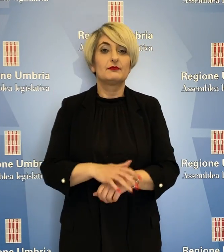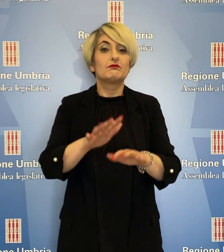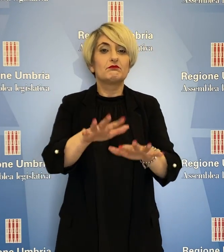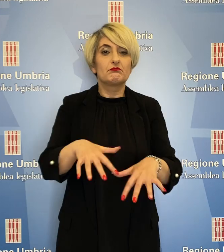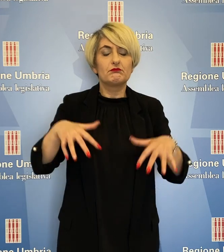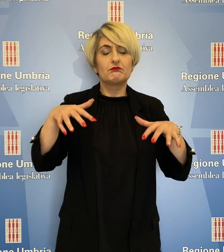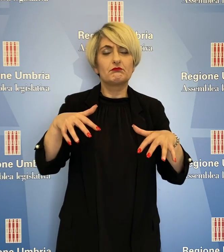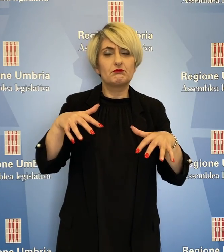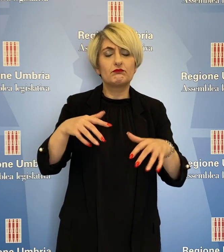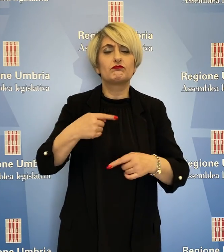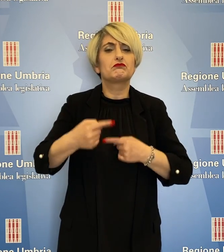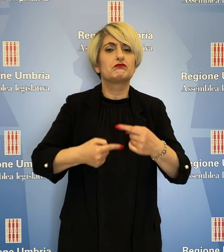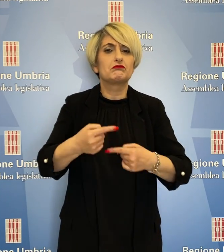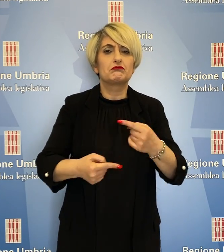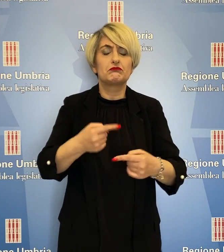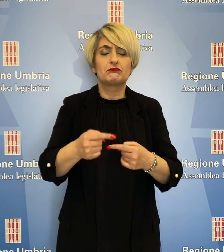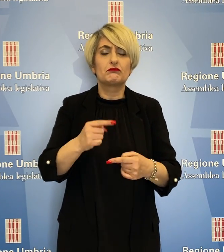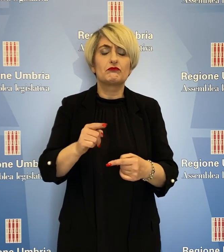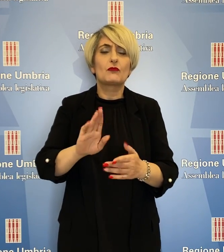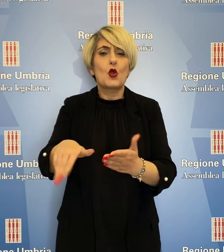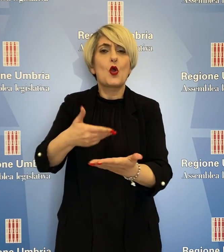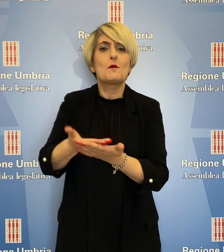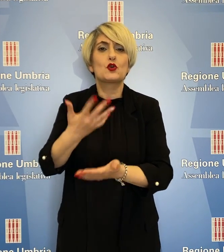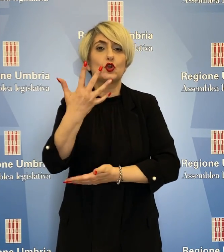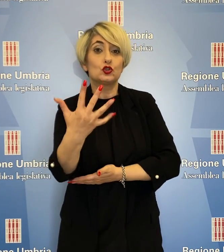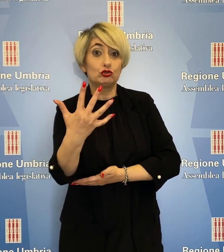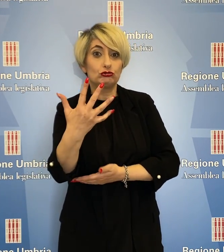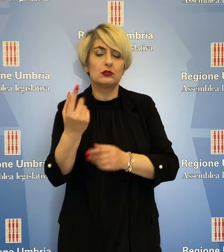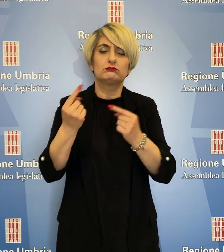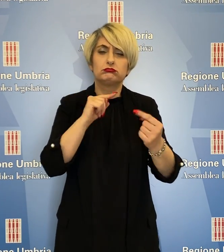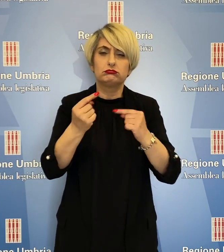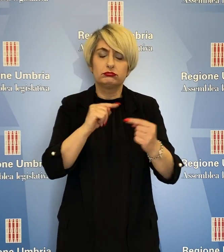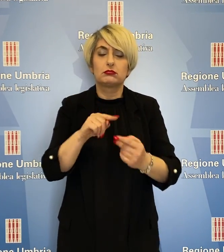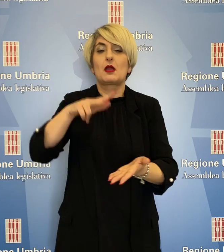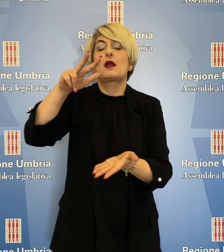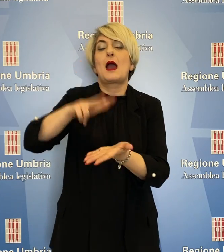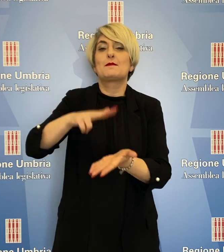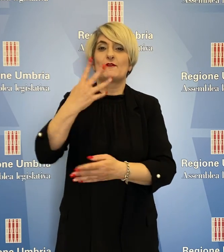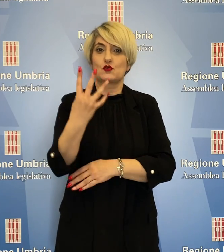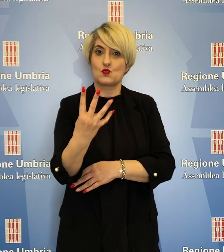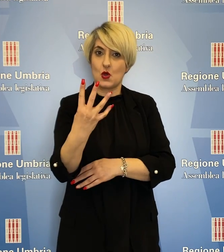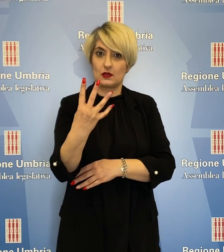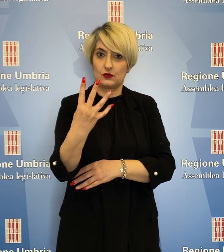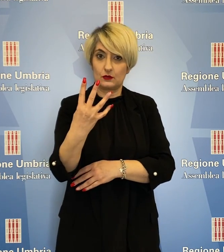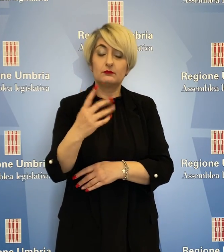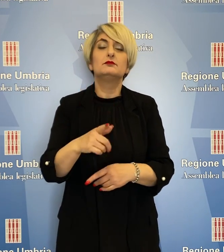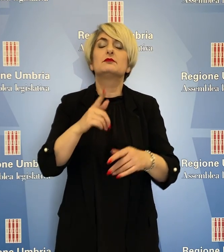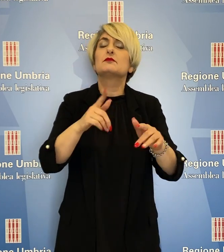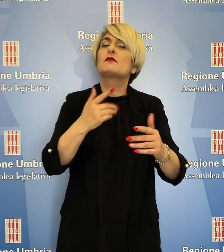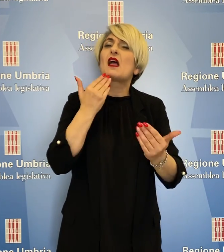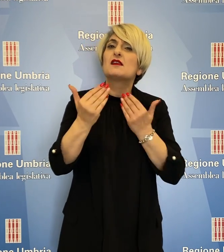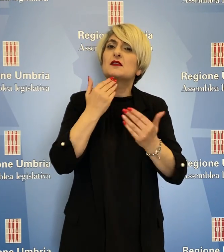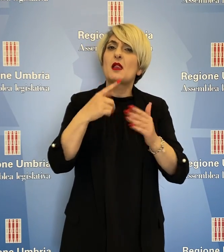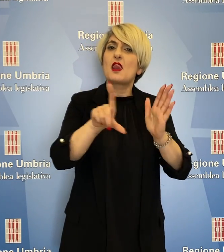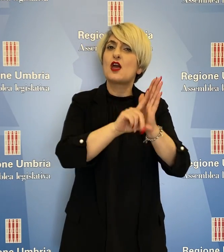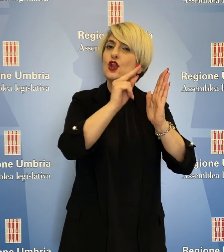L'Aula ha poi discusso cinque mozioni, approvandone quattro. In particolare l'Assemblea Legislativa ha